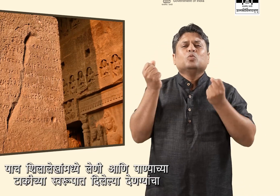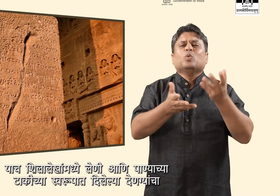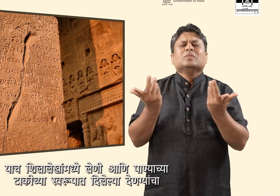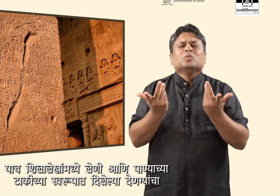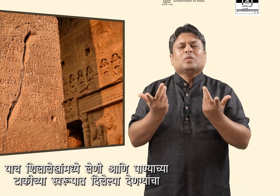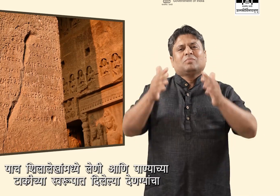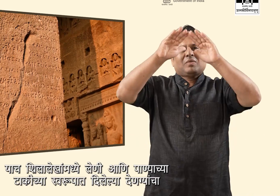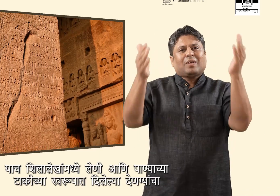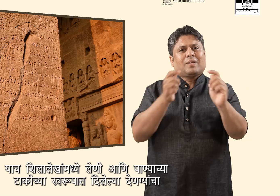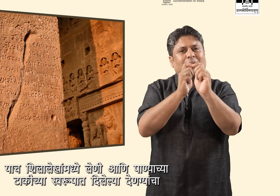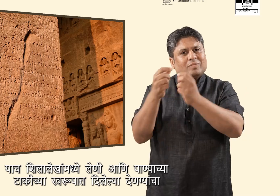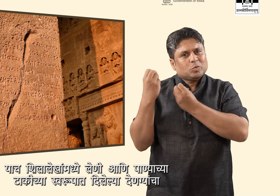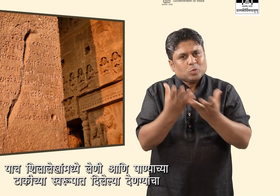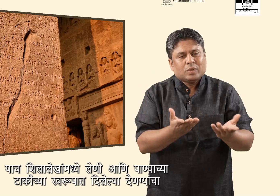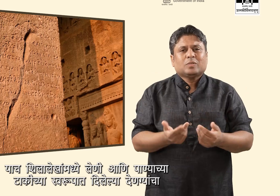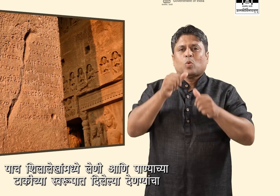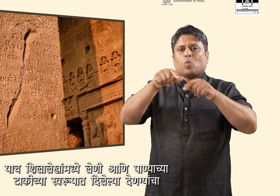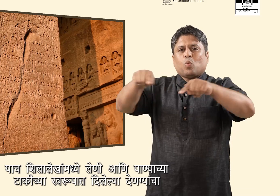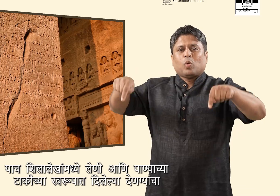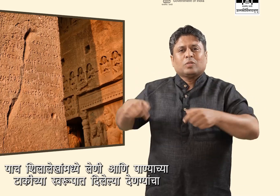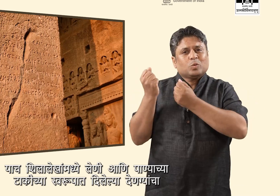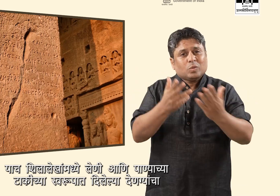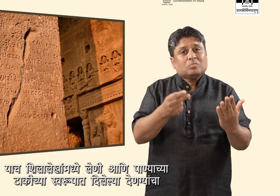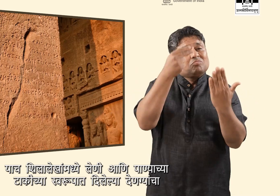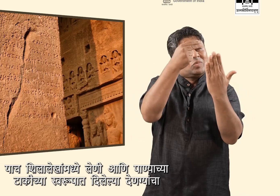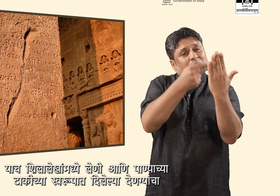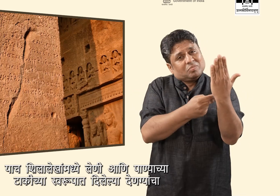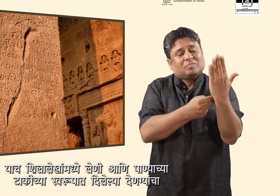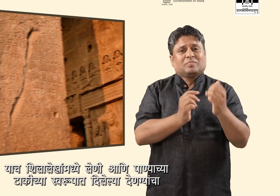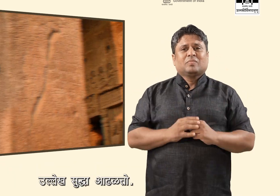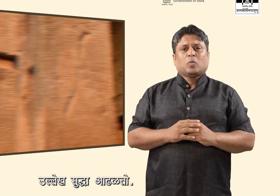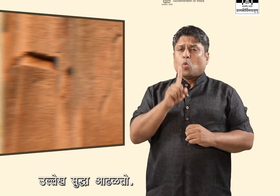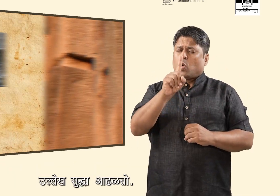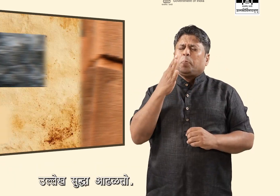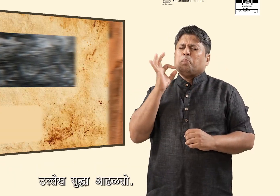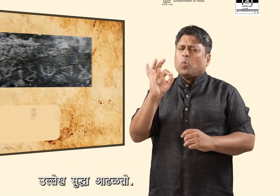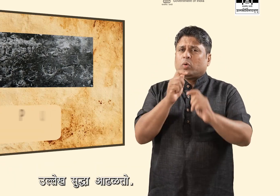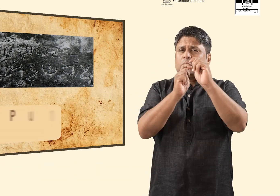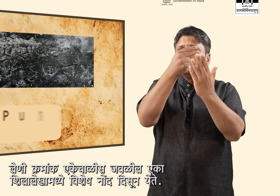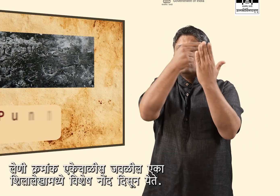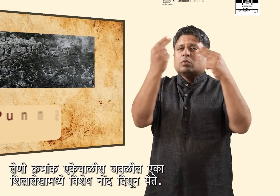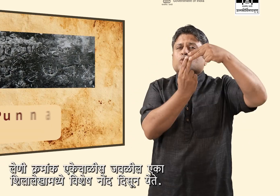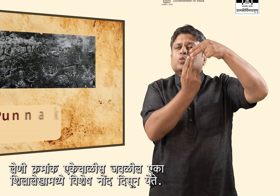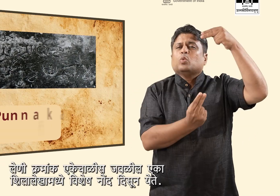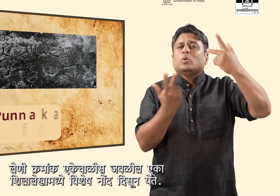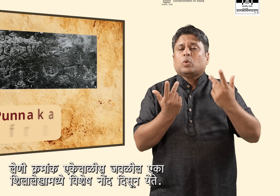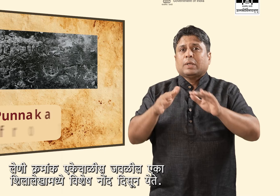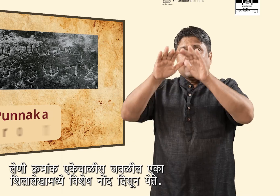याच शिलालेखांमध्ये लेणी आणि पाण्याच्या टाक्याच्या स्वरूपात दिलेल्या देणग्यांचा उल्लेख सुद्धा आढळतो. लेणी क्रमांक 41